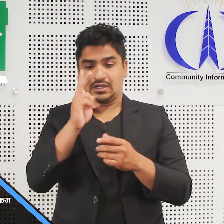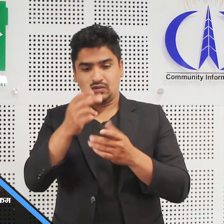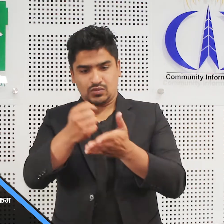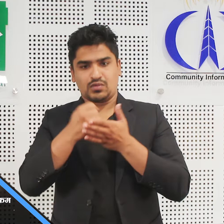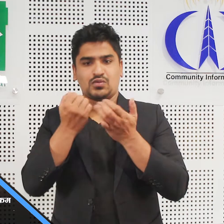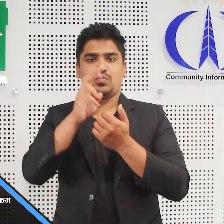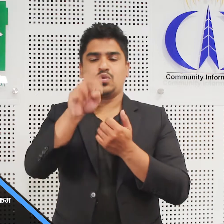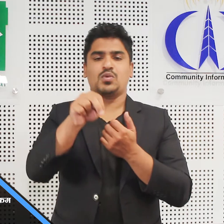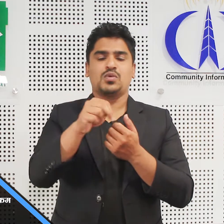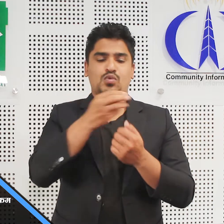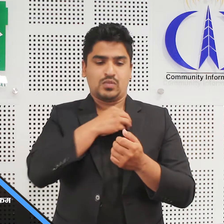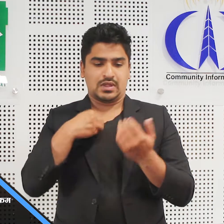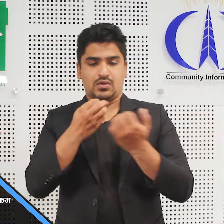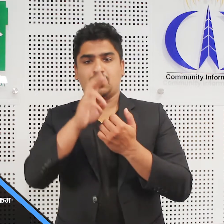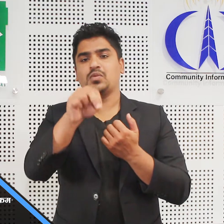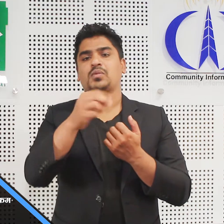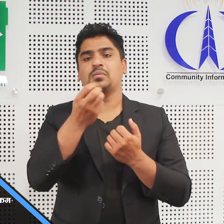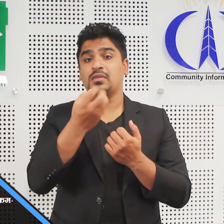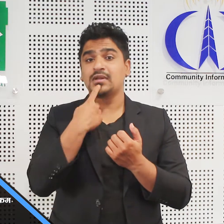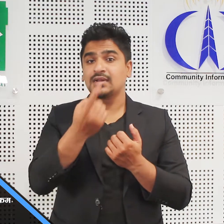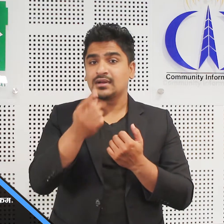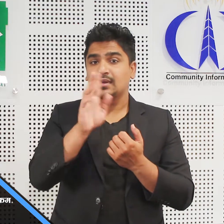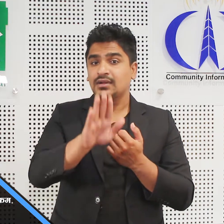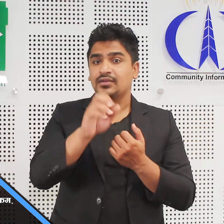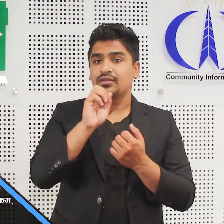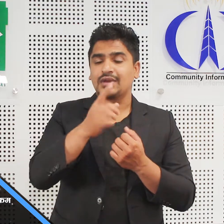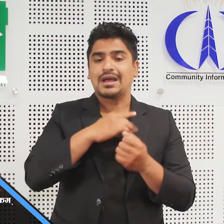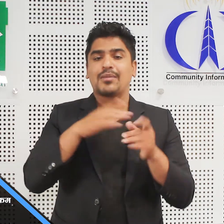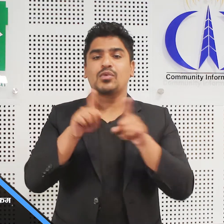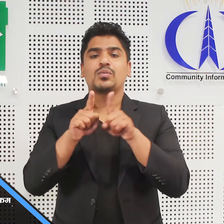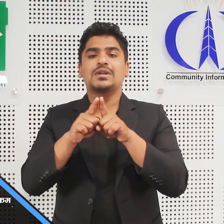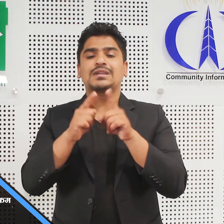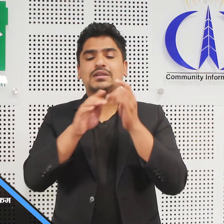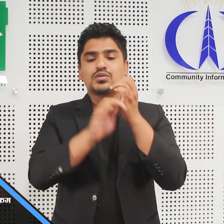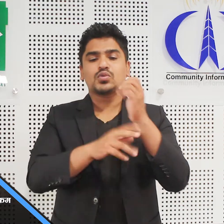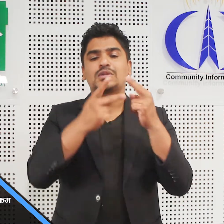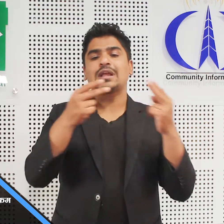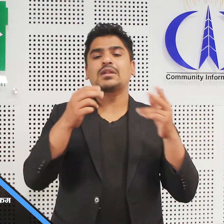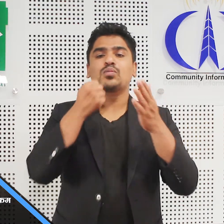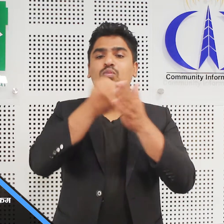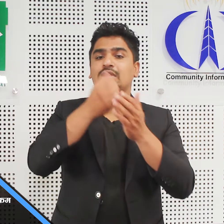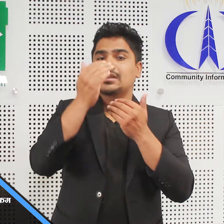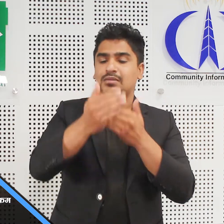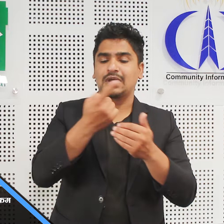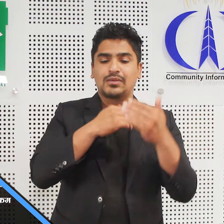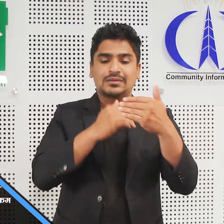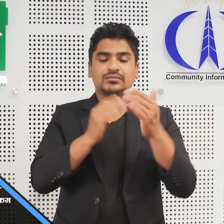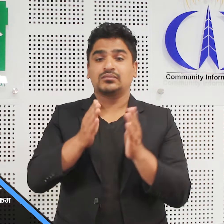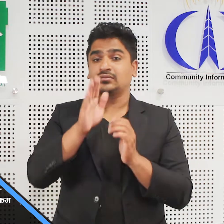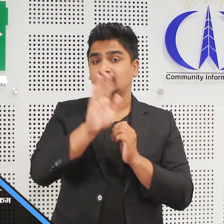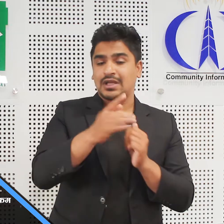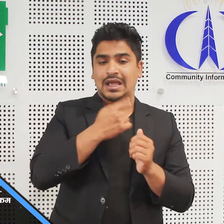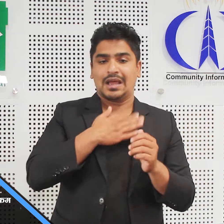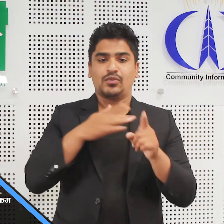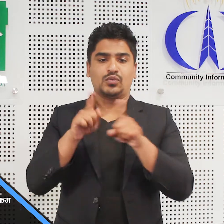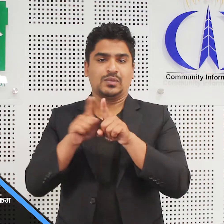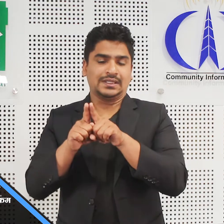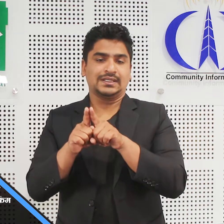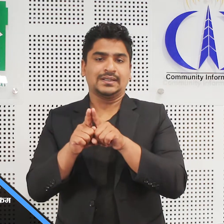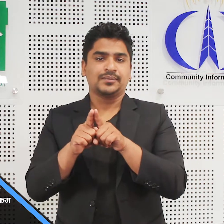पर्यो उपचार गर्नको निमित्त। तर पनि हाम्रो पनि साधन स्रोतले भ्याएसम्म हाम्रो पनि क्राइटेरियाहरू छन्, हाम्रो पनि त्यही भित्र